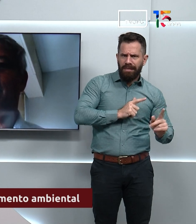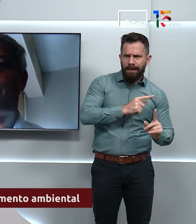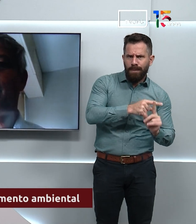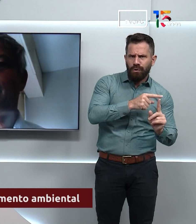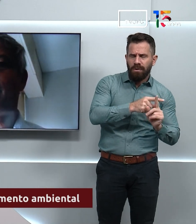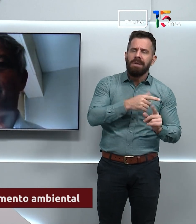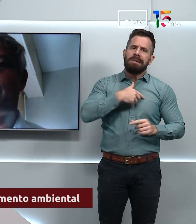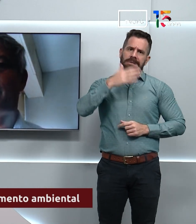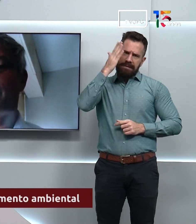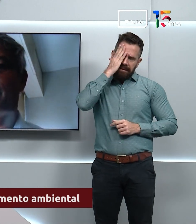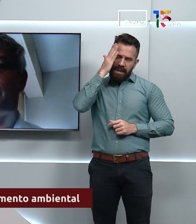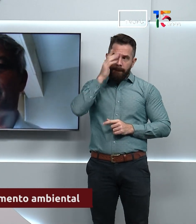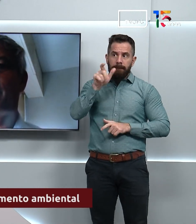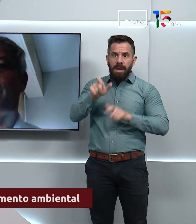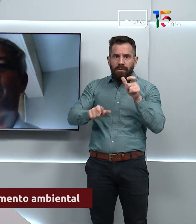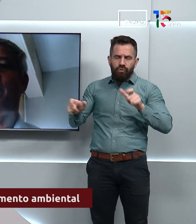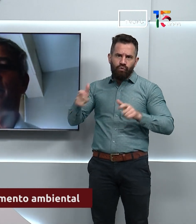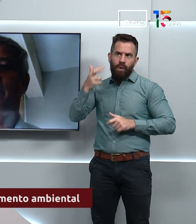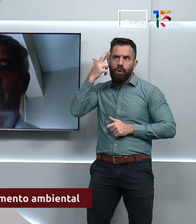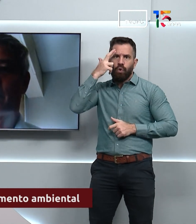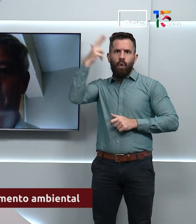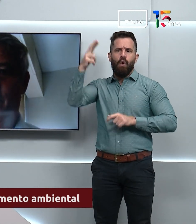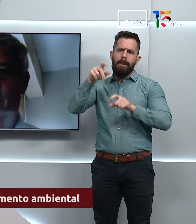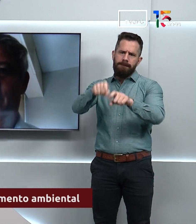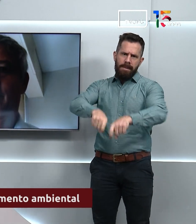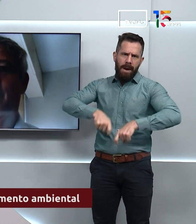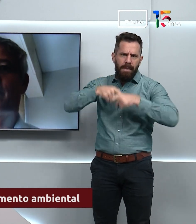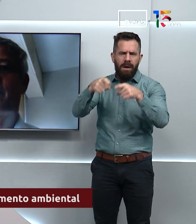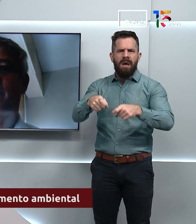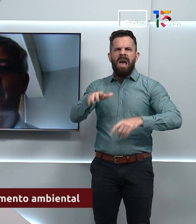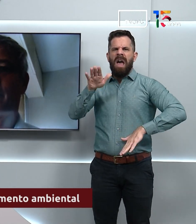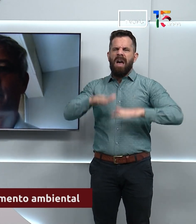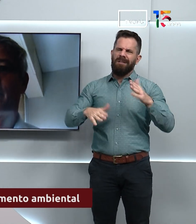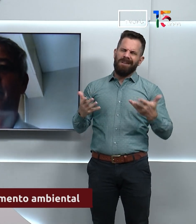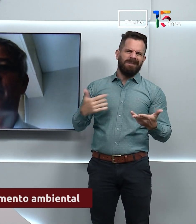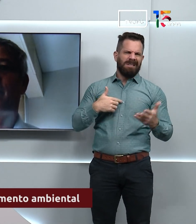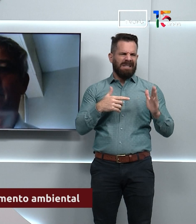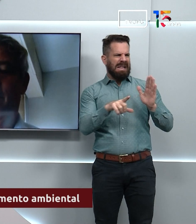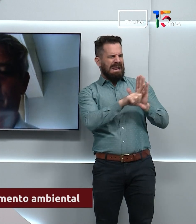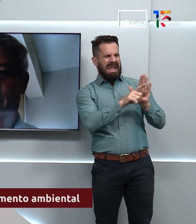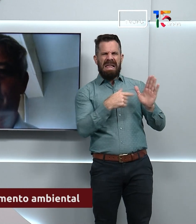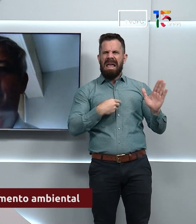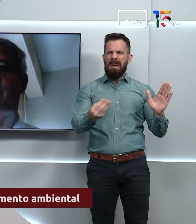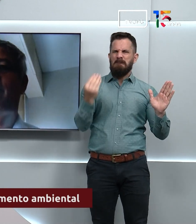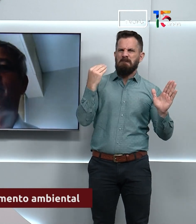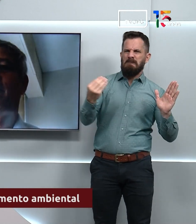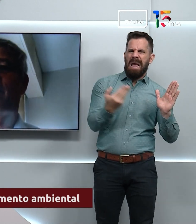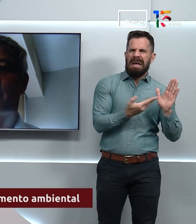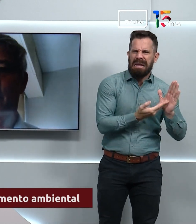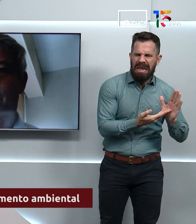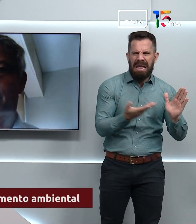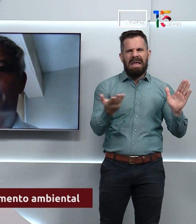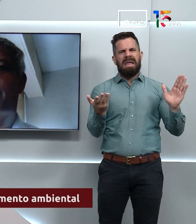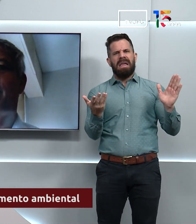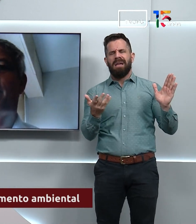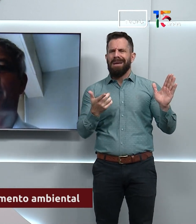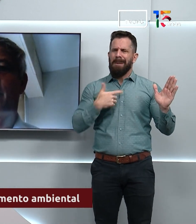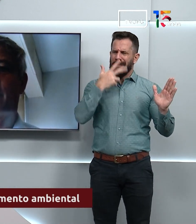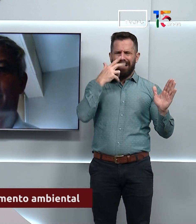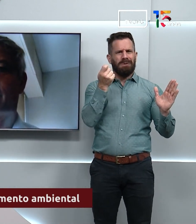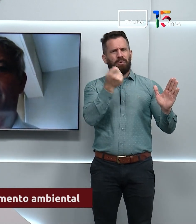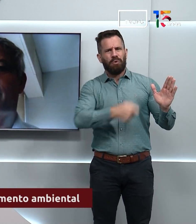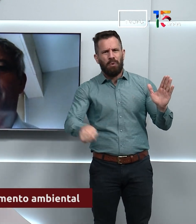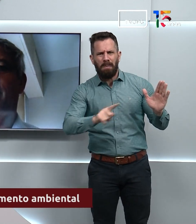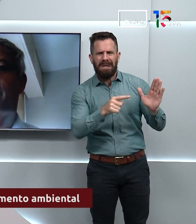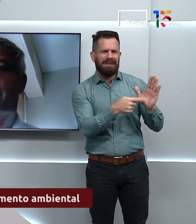muitos produtores rurais, por exemplo, muitos empresários torcem o nariz para determinadas legislações, às vezes acham que elas são